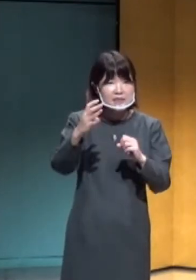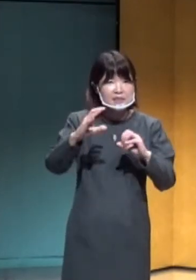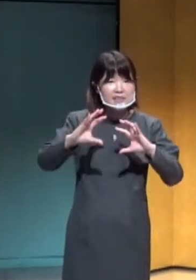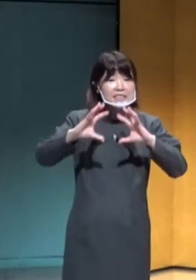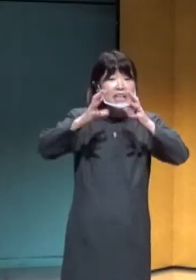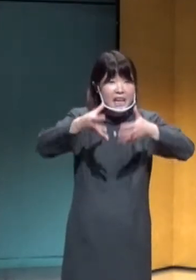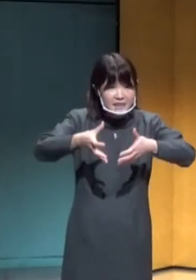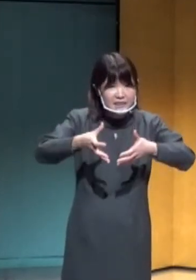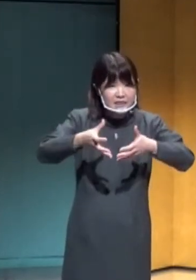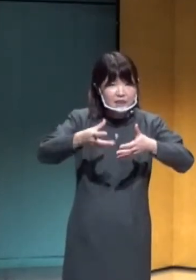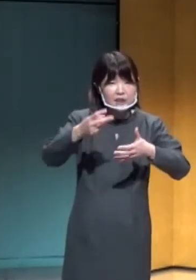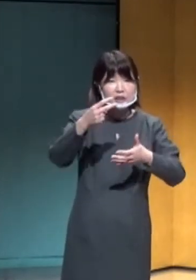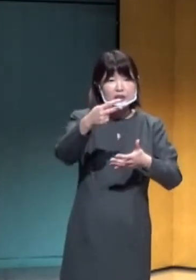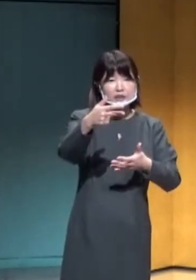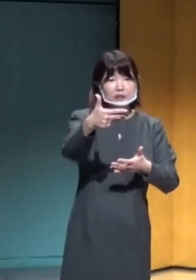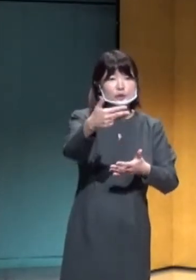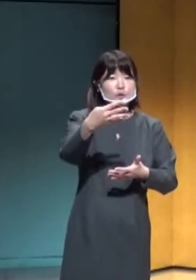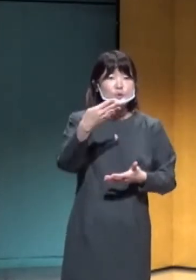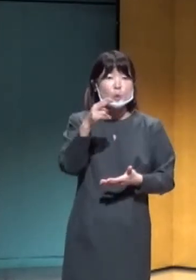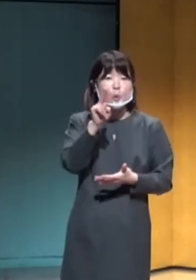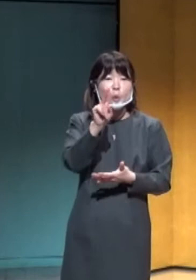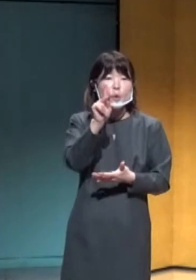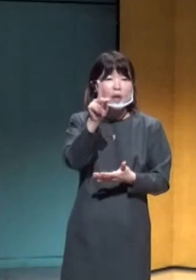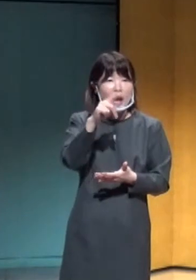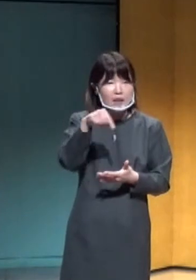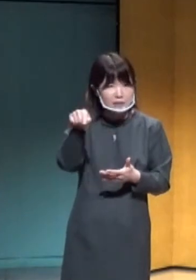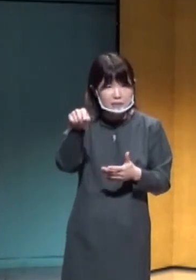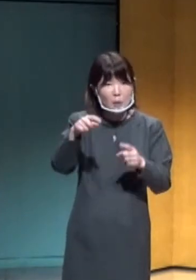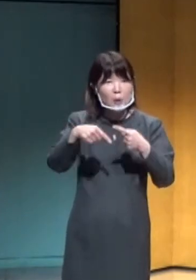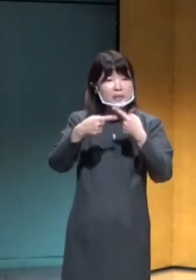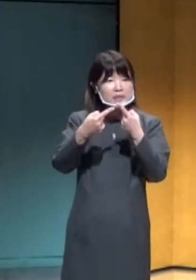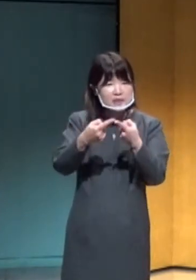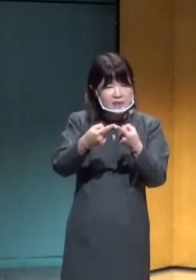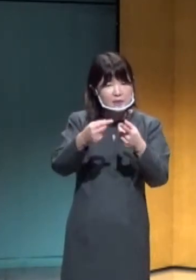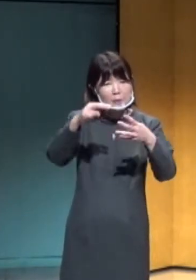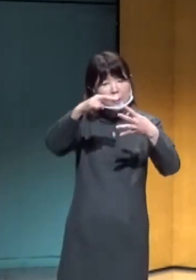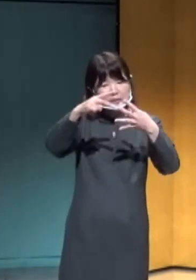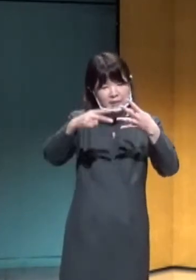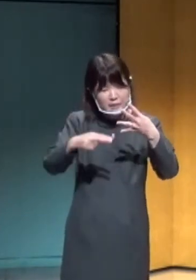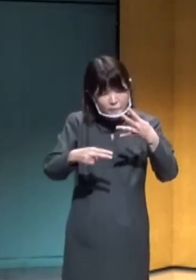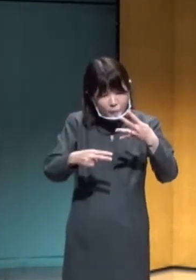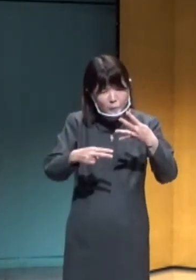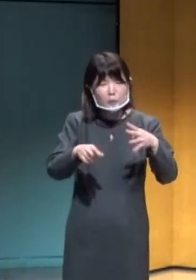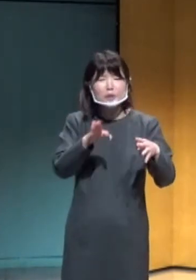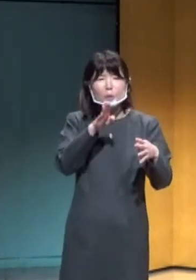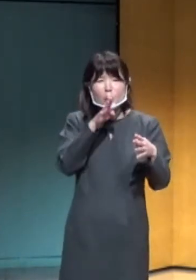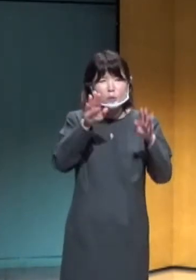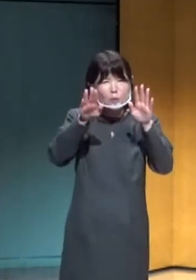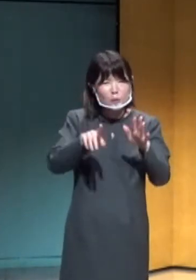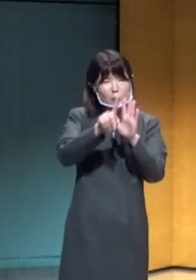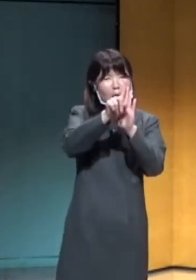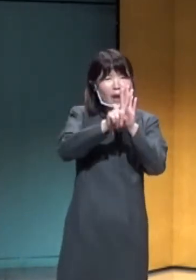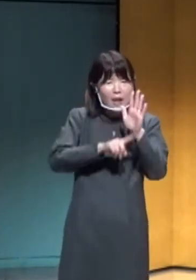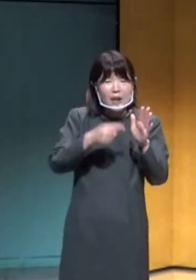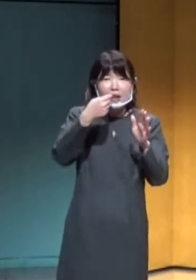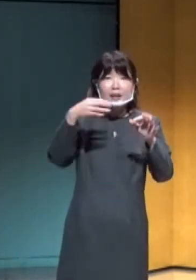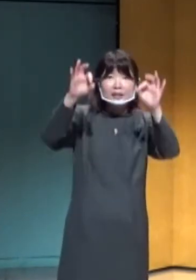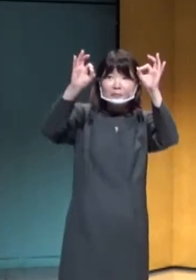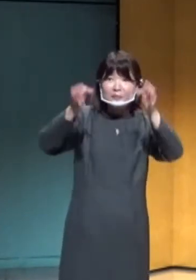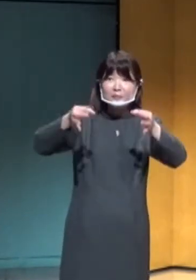入りでございました。本当に、暦の通りといいますか、寒い中、雪の降る